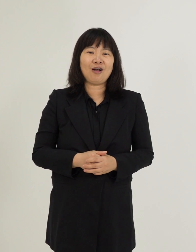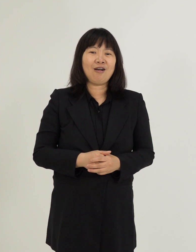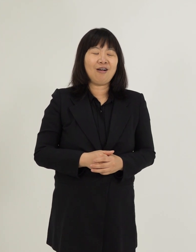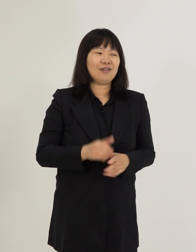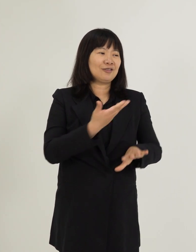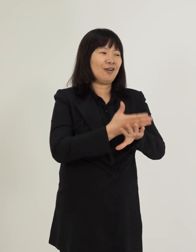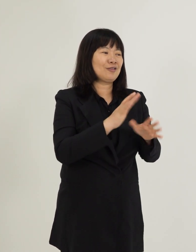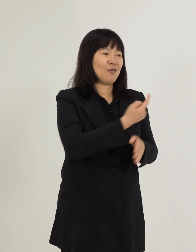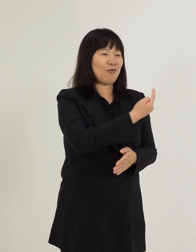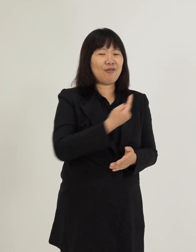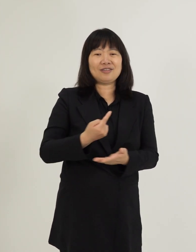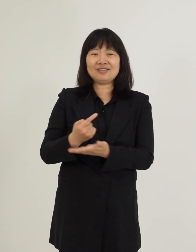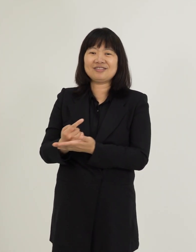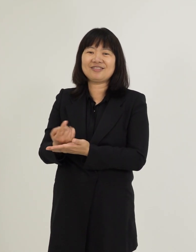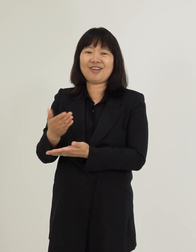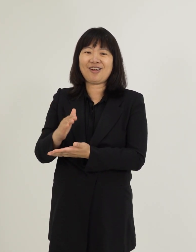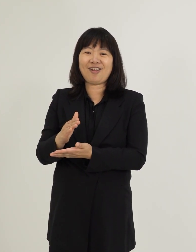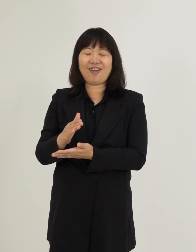손님을.